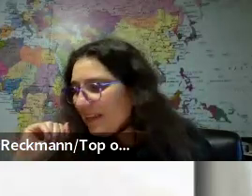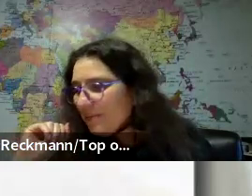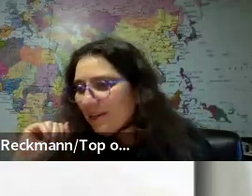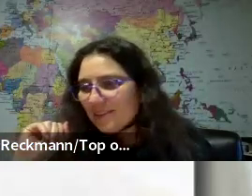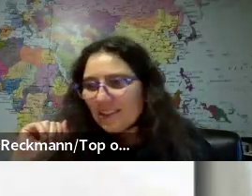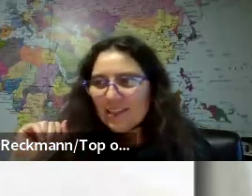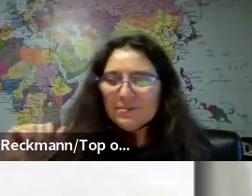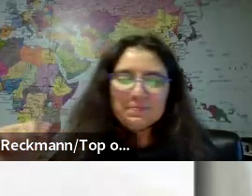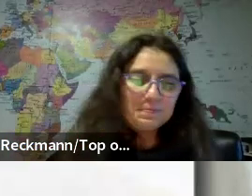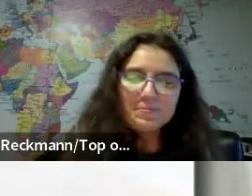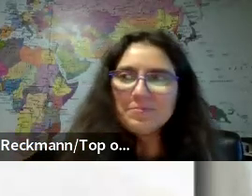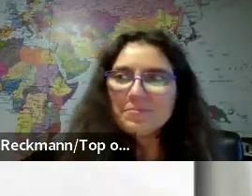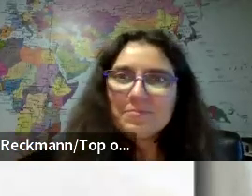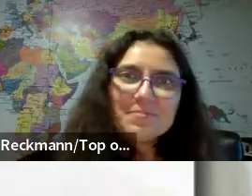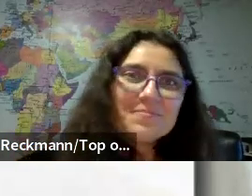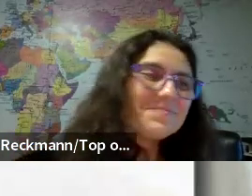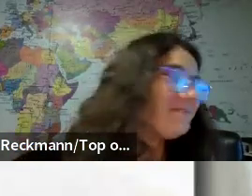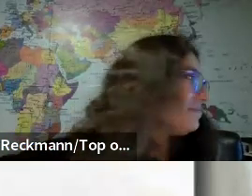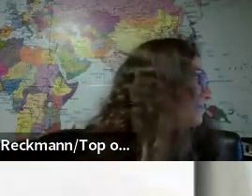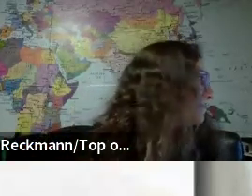¿Y las demás, chicas?